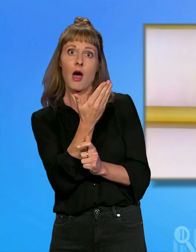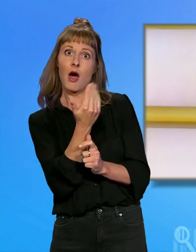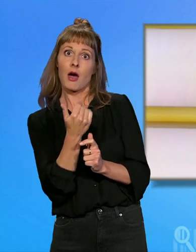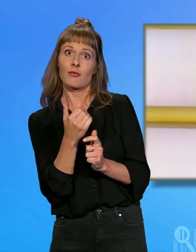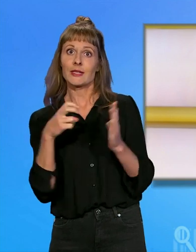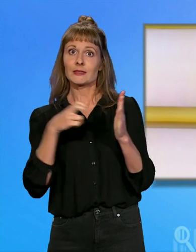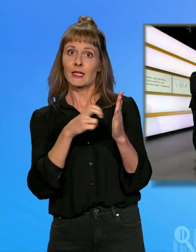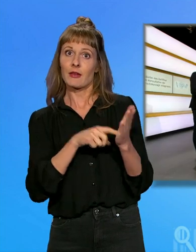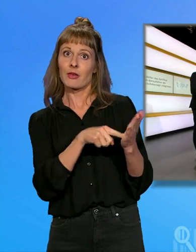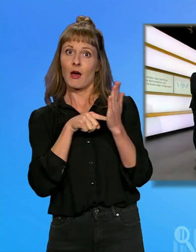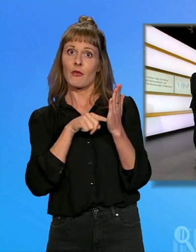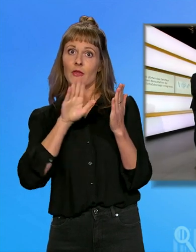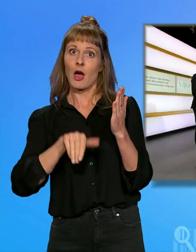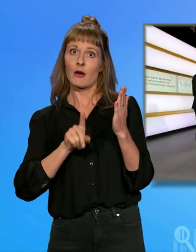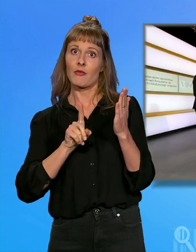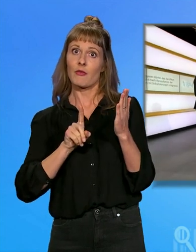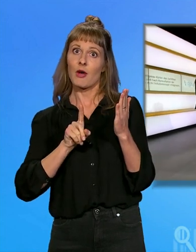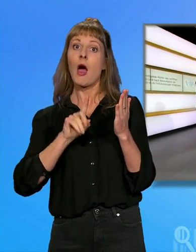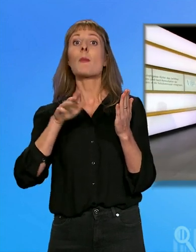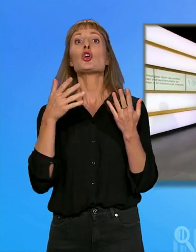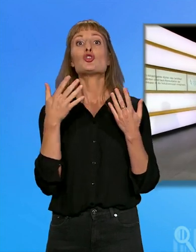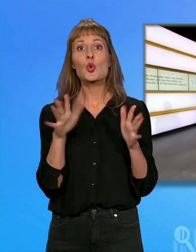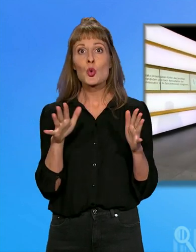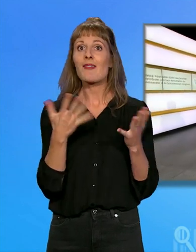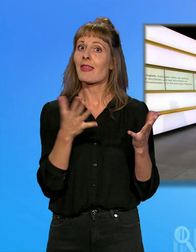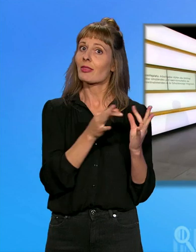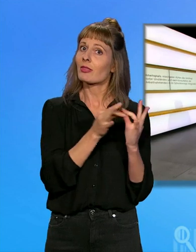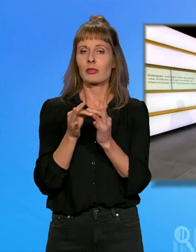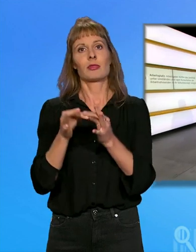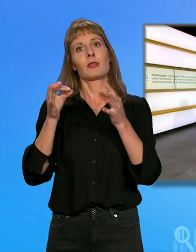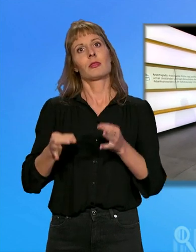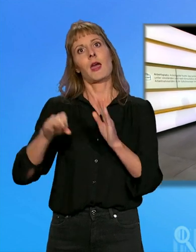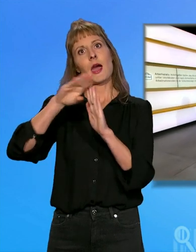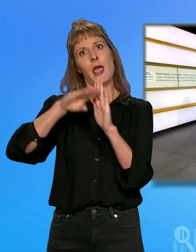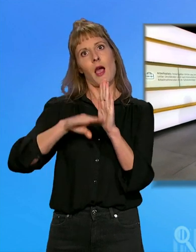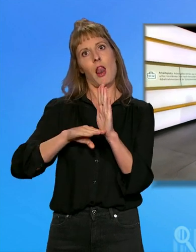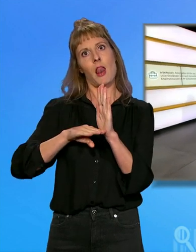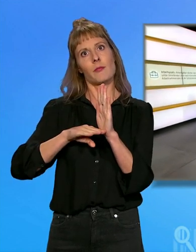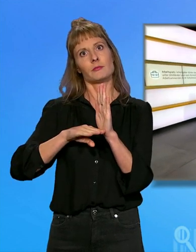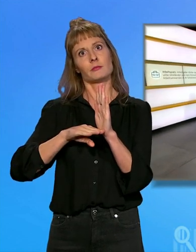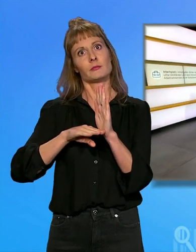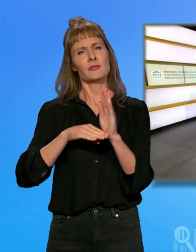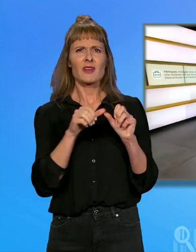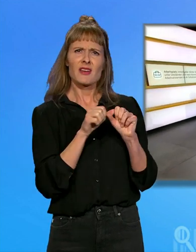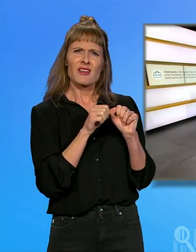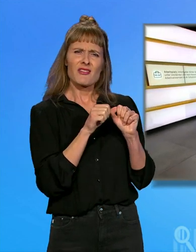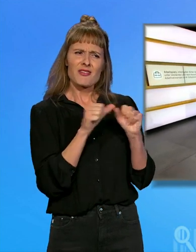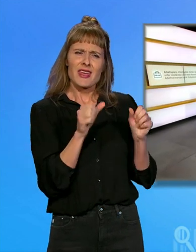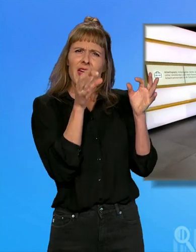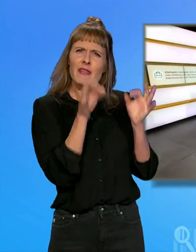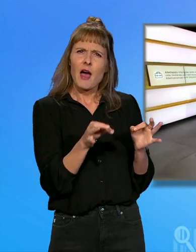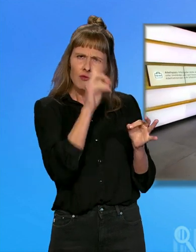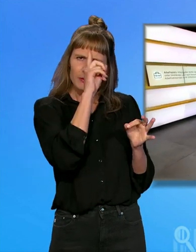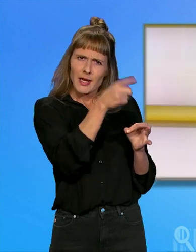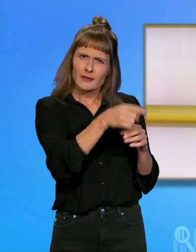das anschauen, aber nur dann, wenn ganz bestimmte Voraussetzungen erfüllt sind. Kannst du das etwas konkreter sagen? Also, was darf der Arbeitgeber verlangen und